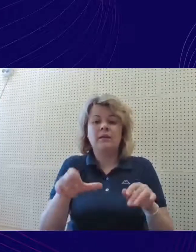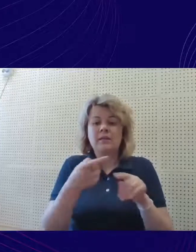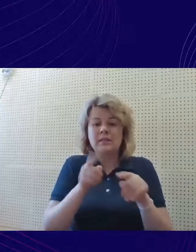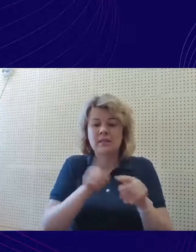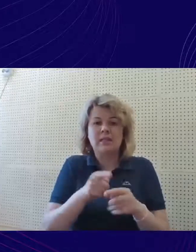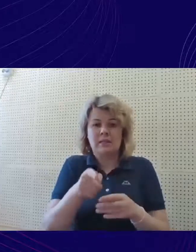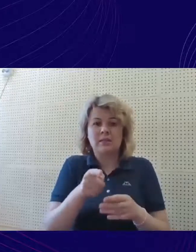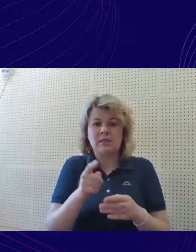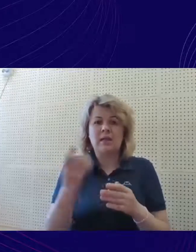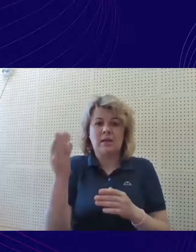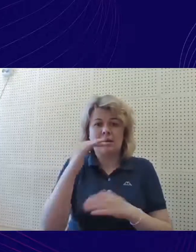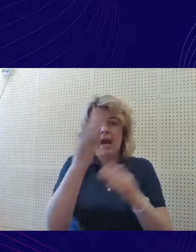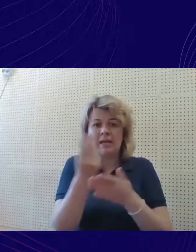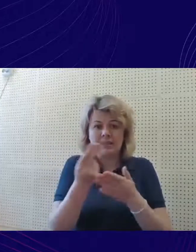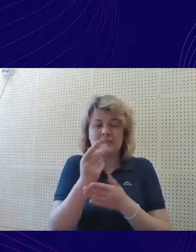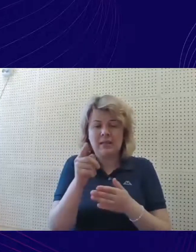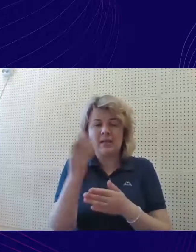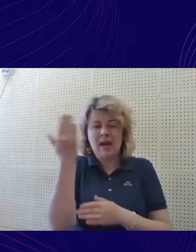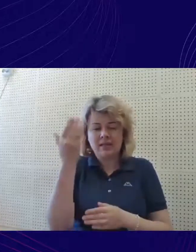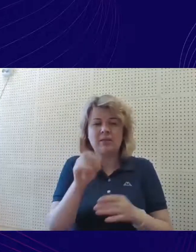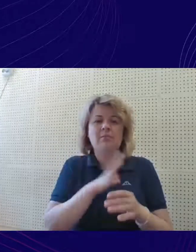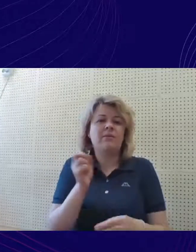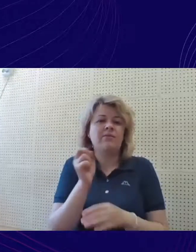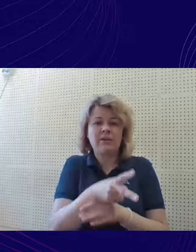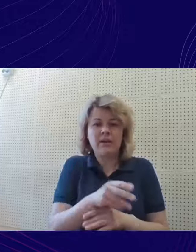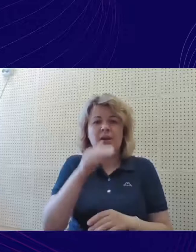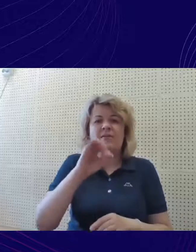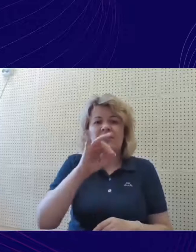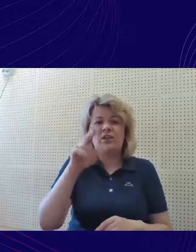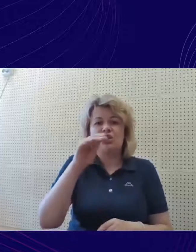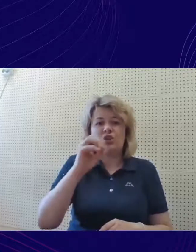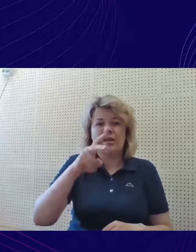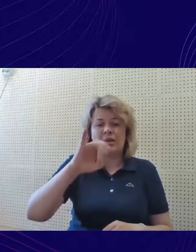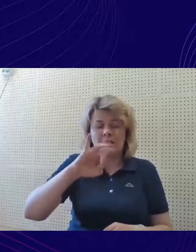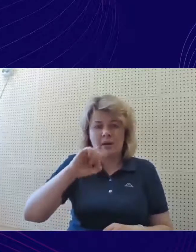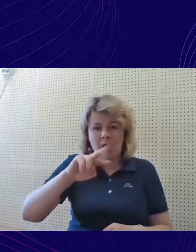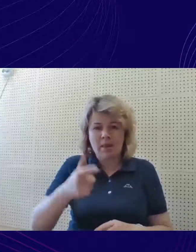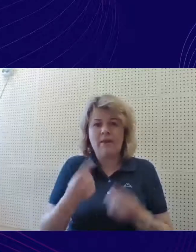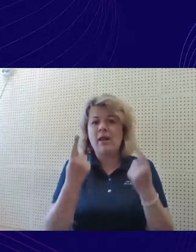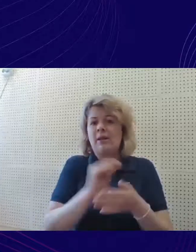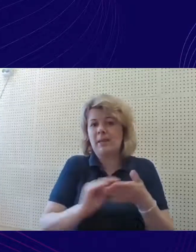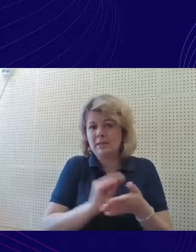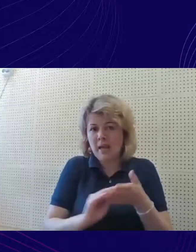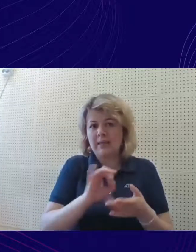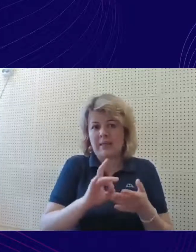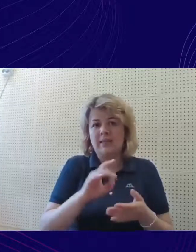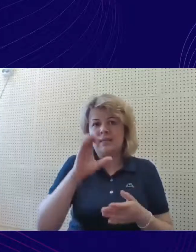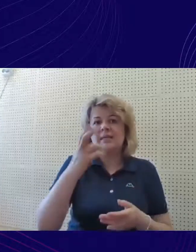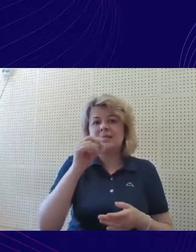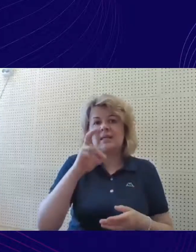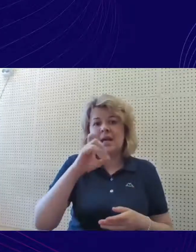Фицджеральд, великий писатель и сценарист, который брался сделать сценарный план